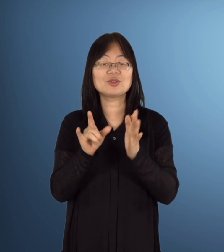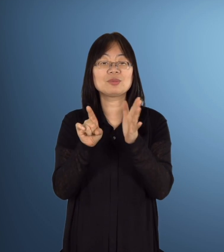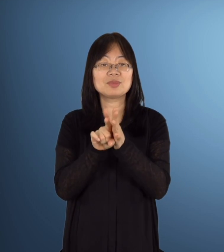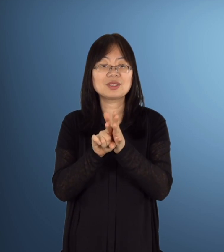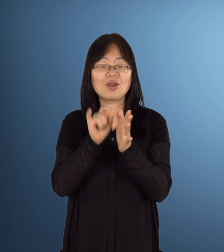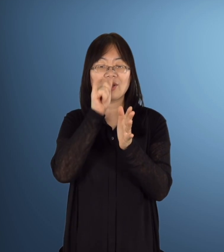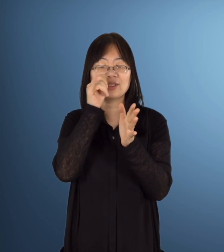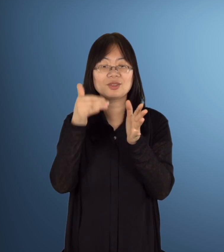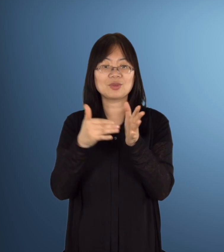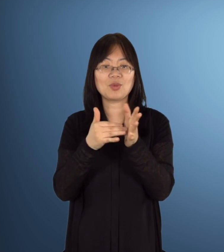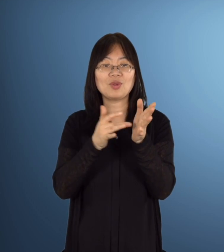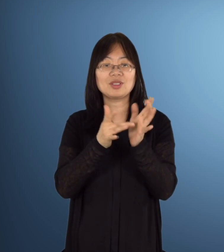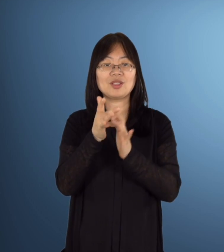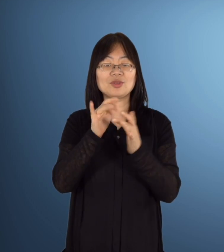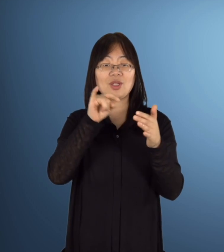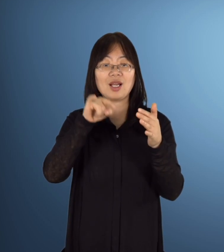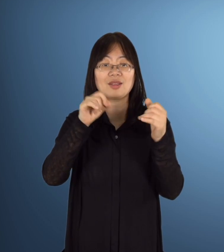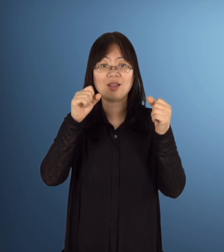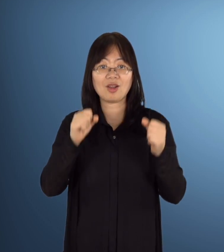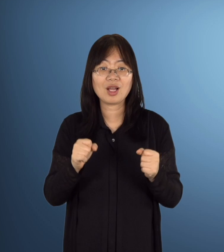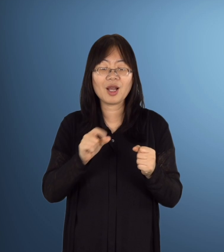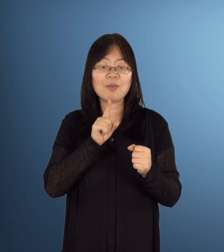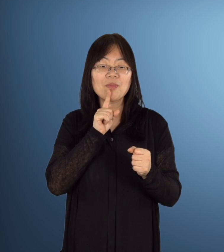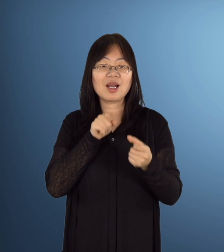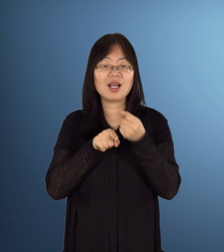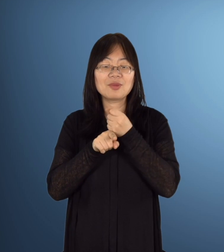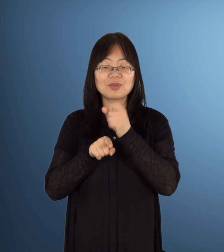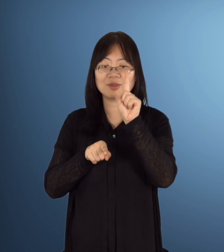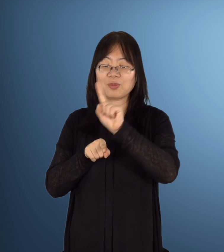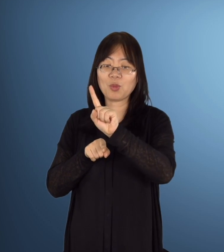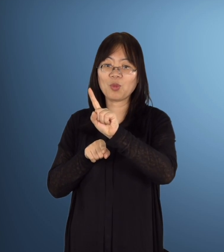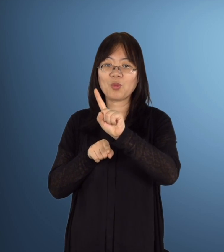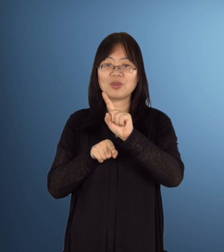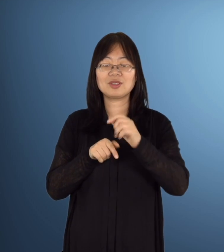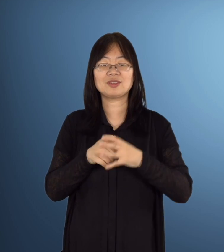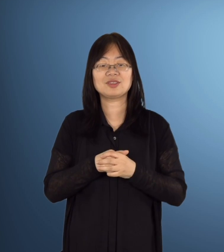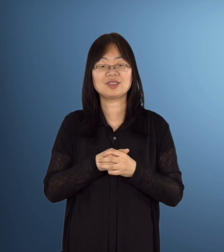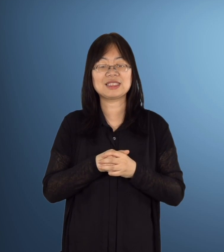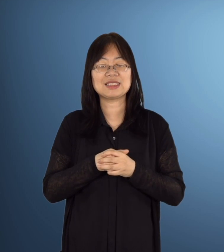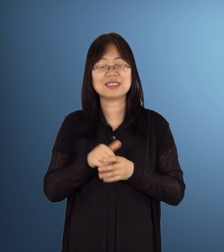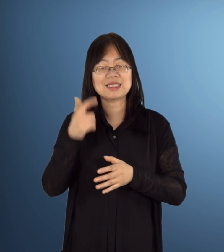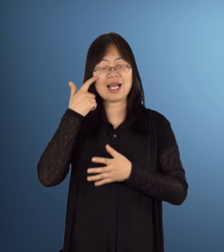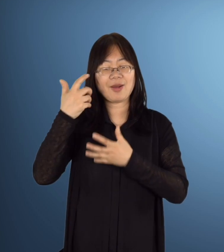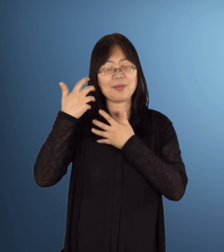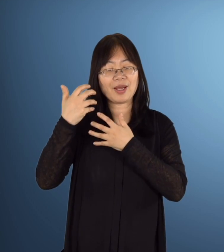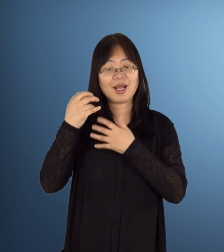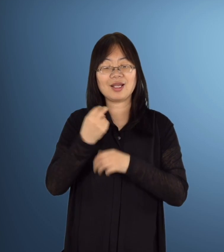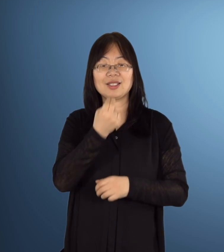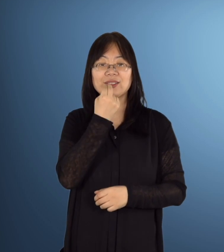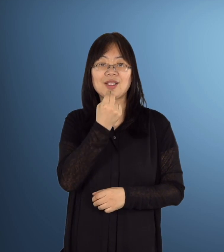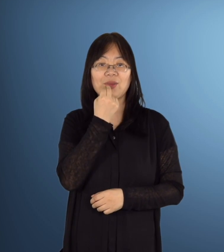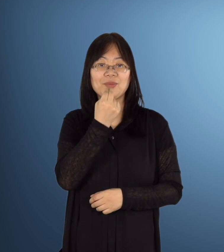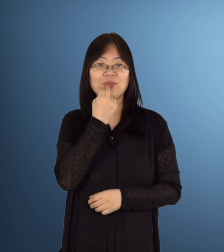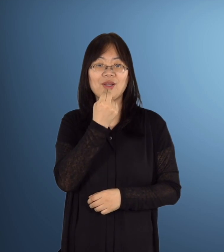믿고 예수 안에 거한다는 말의 의미는 격렬하게